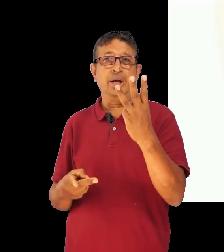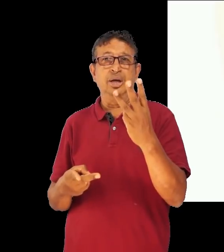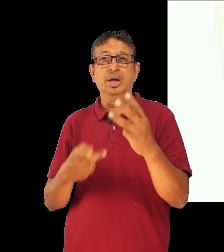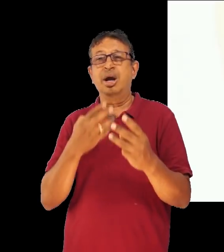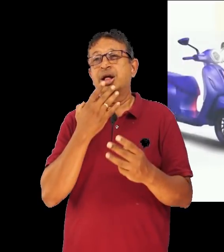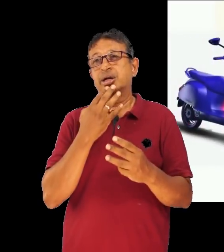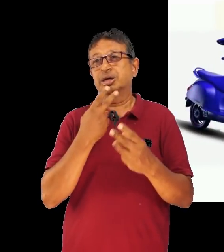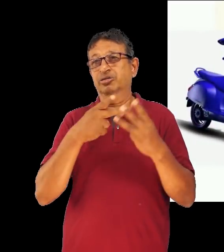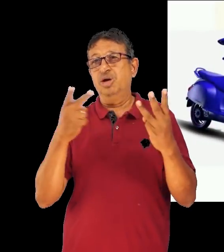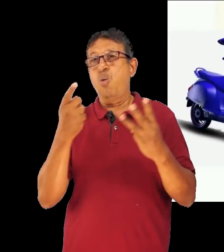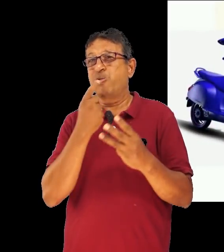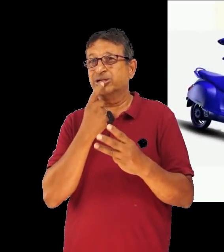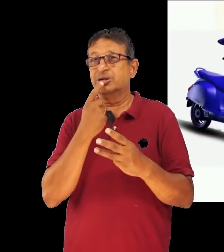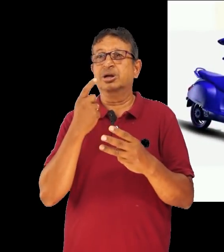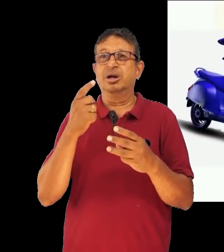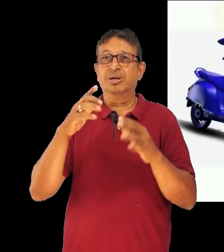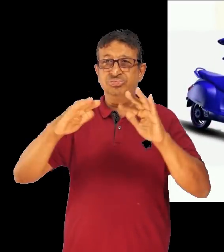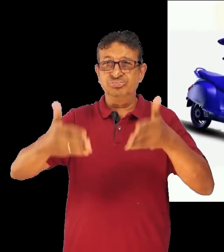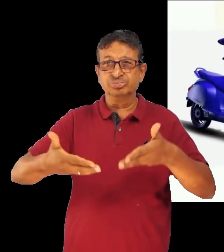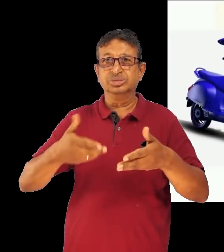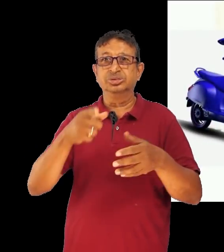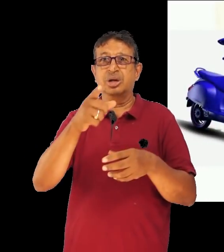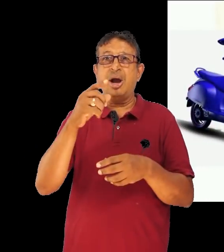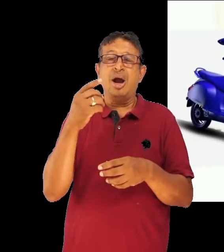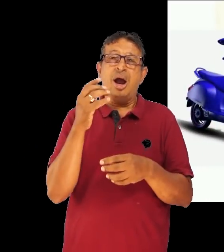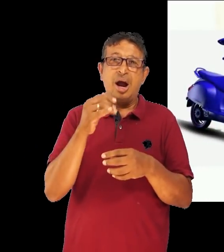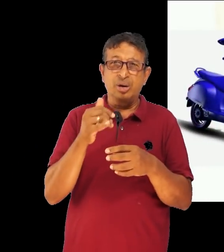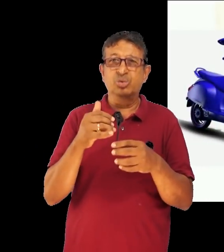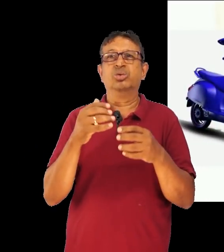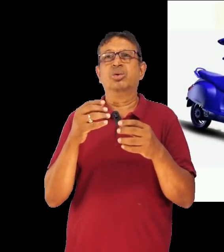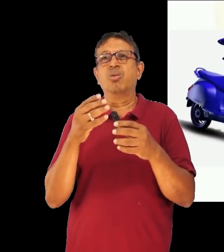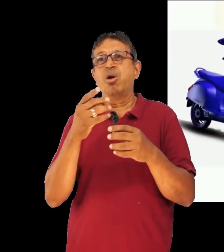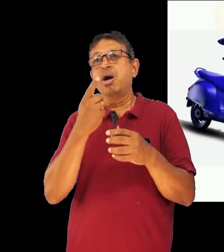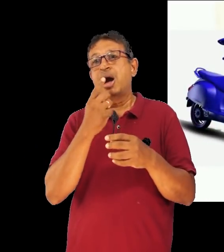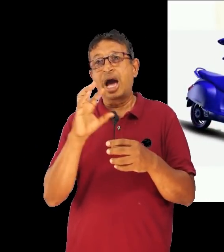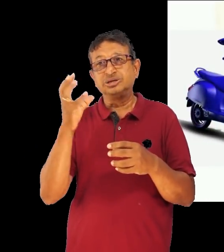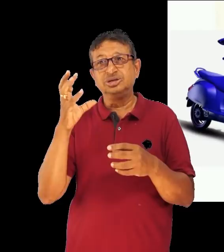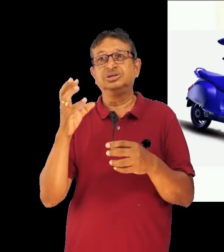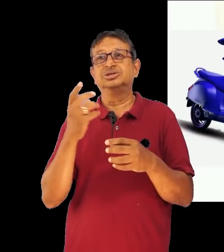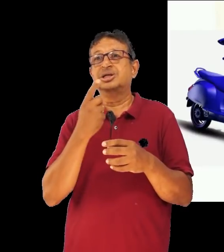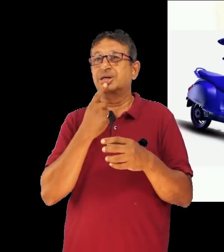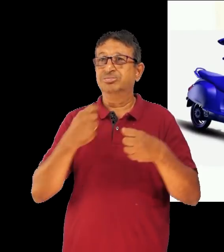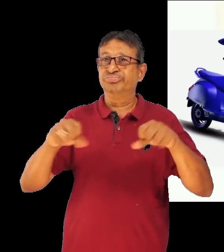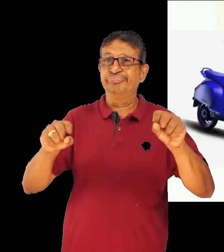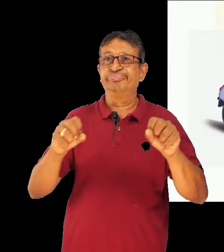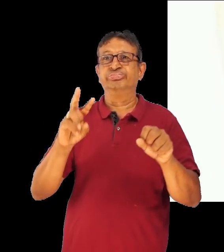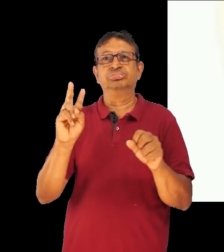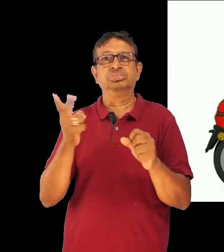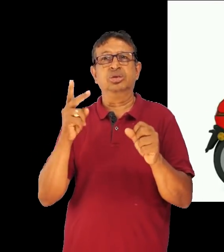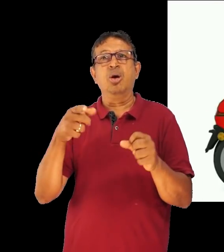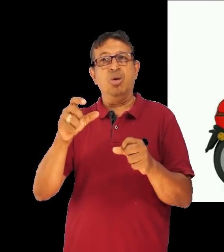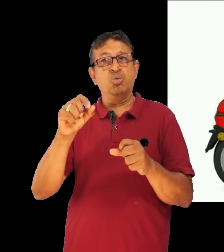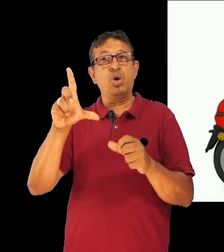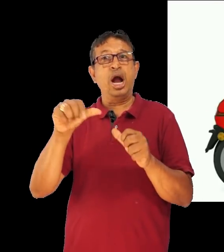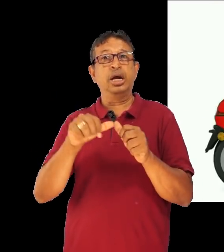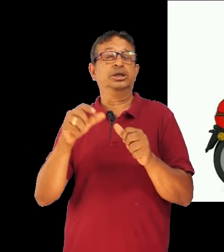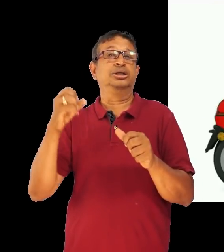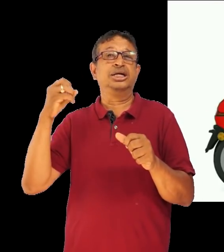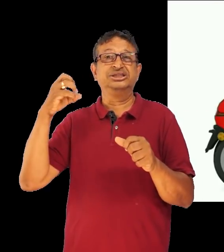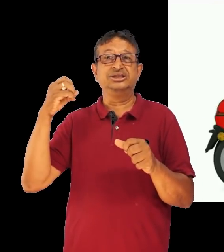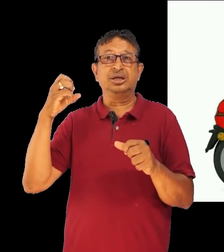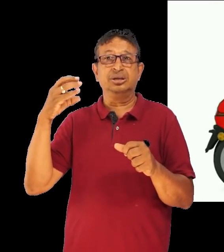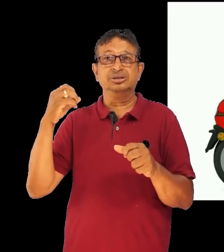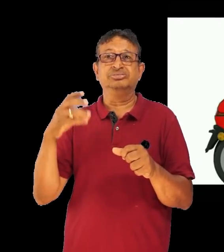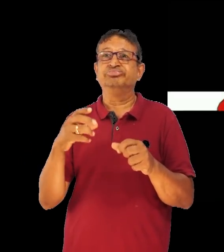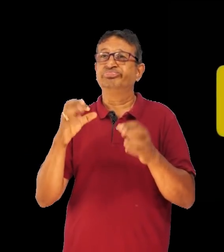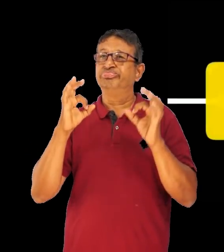एथर 450X, बजाज चेतक, टीवीएस आईक्यूब, तो इनकी प्राइस लगभग 1.4-1.5 लाख ऐसी रखी गई है। लेकिन अब यहाँ पर कंपनी